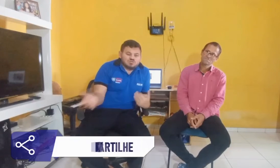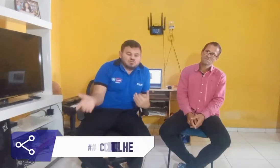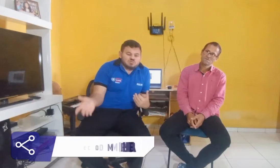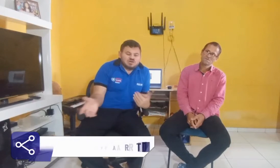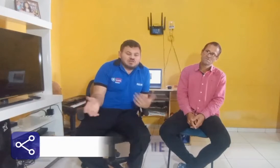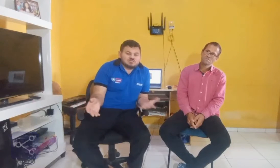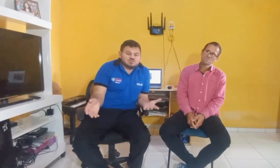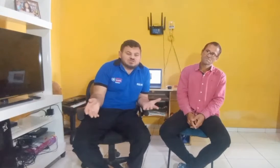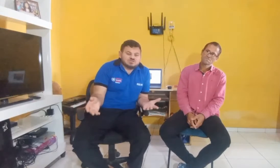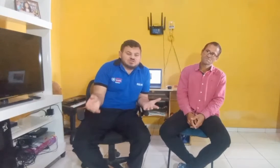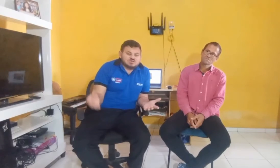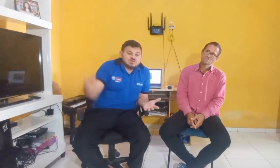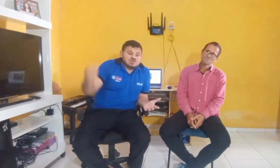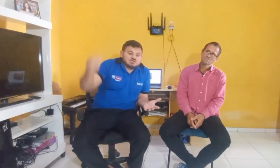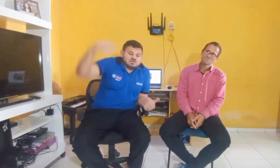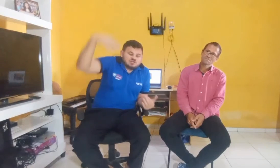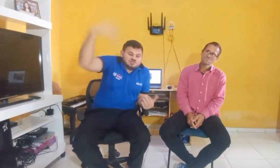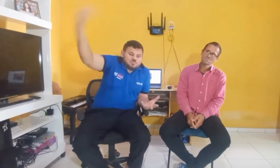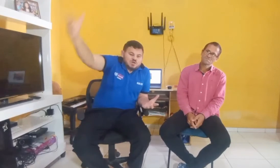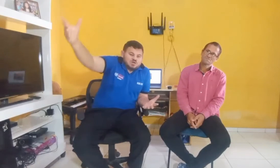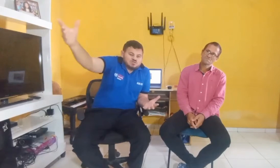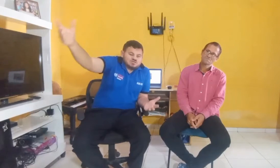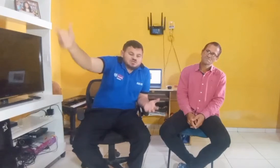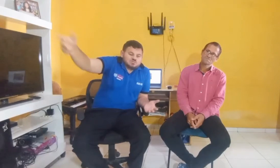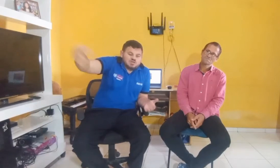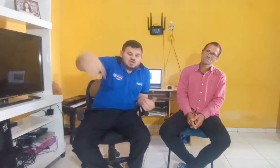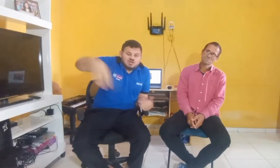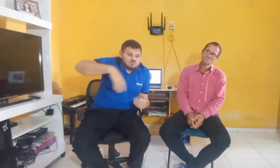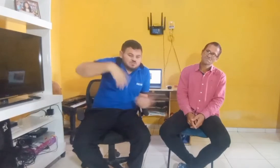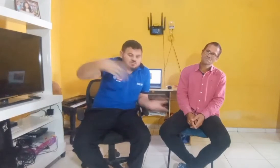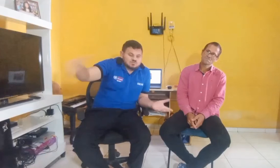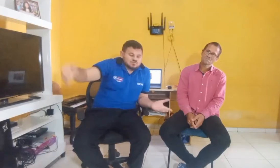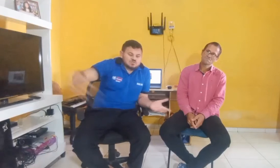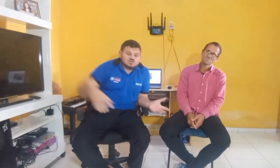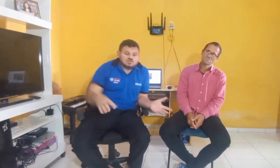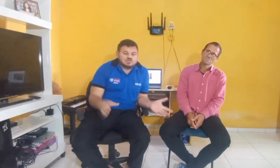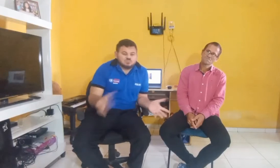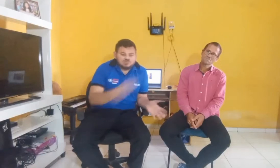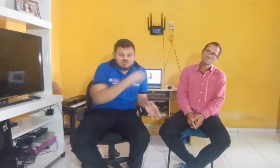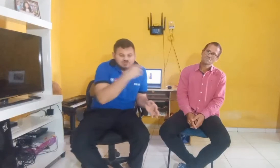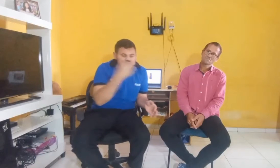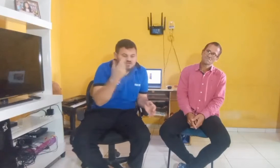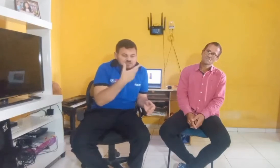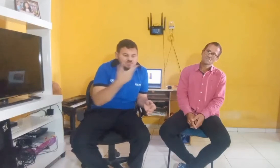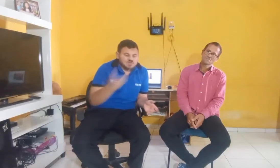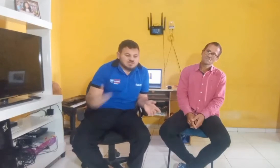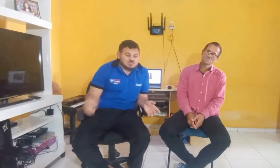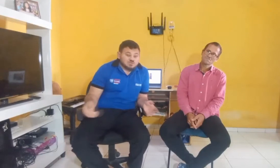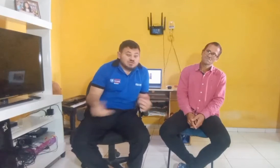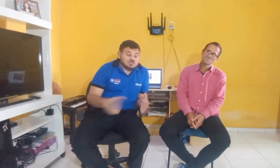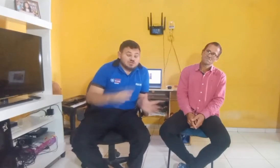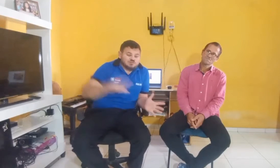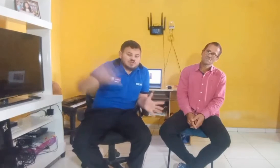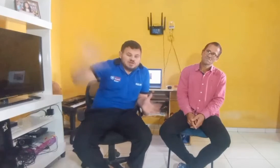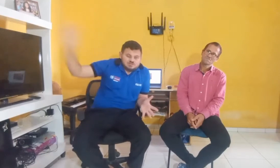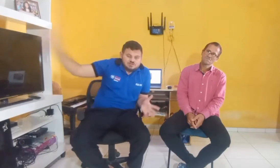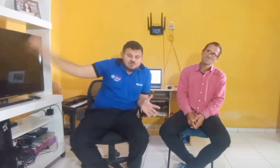mesma casa, pode se dizer. Quando a gente vai para a roça também, é tudo junto ali. Então por isso que a gente está aqui sem máscara, porque a gente não faz